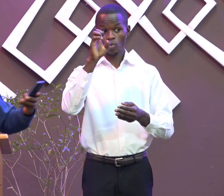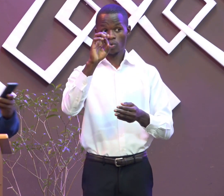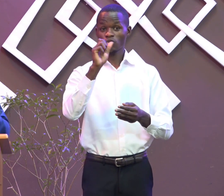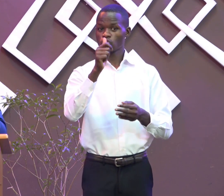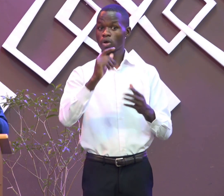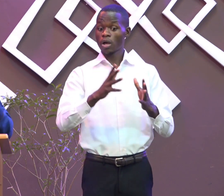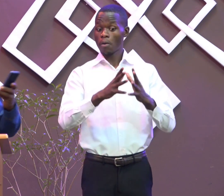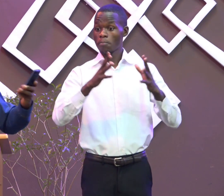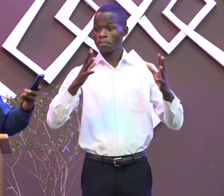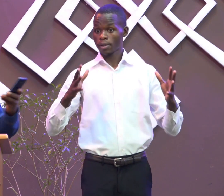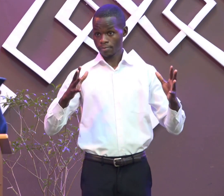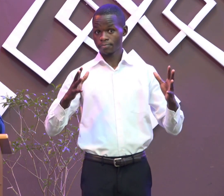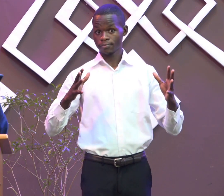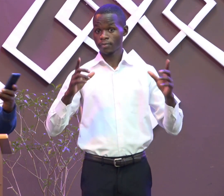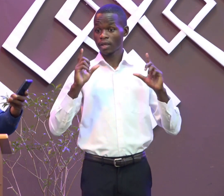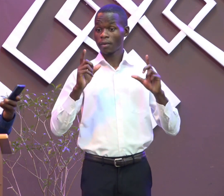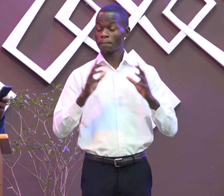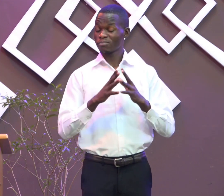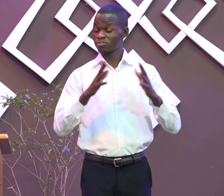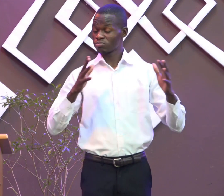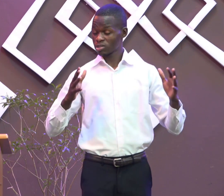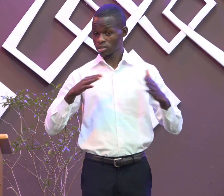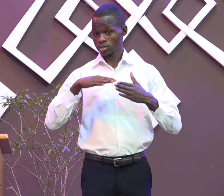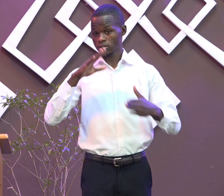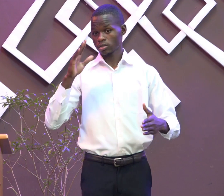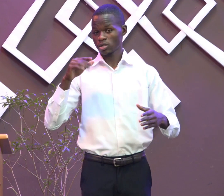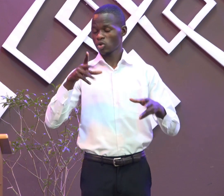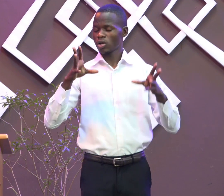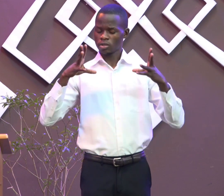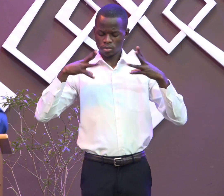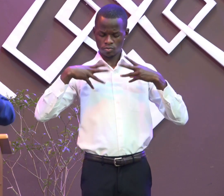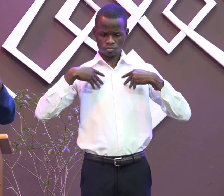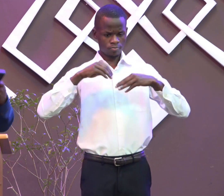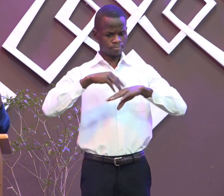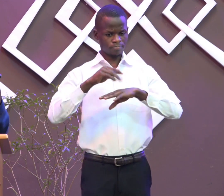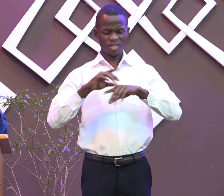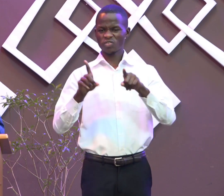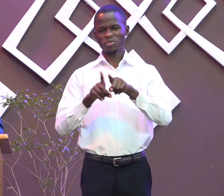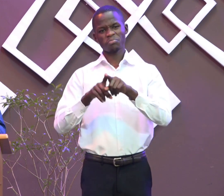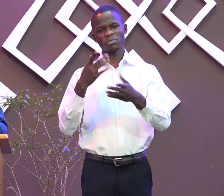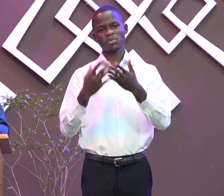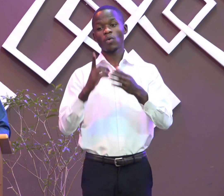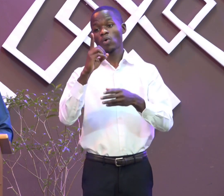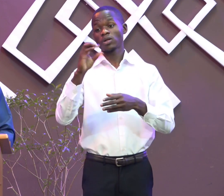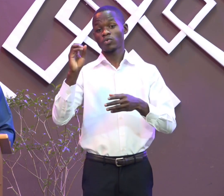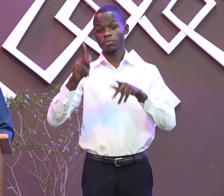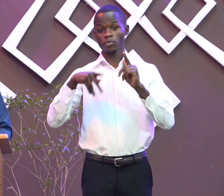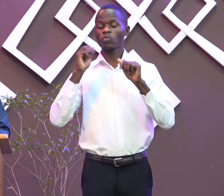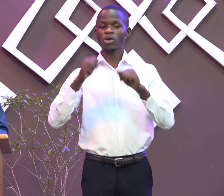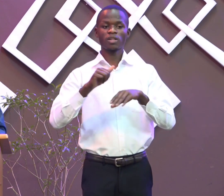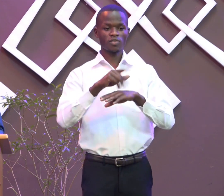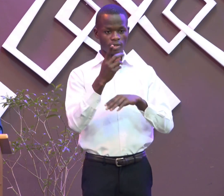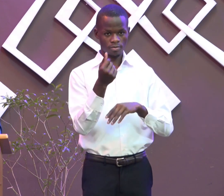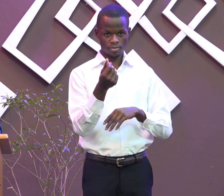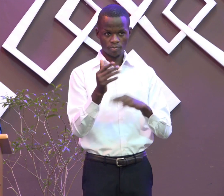waida eri na scope mwengazi kuganya newe mubabanji bameka musobolo kuwayo